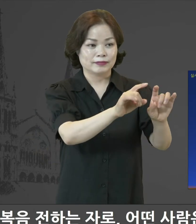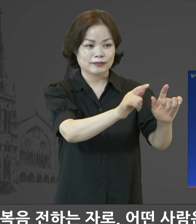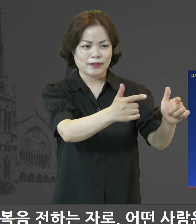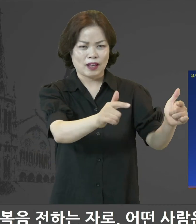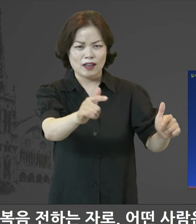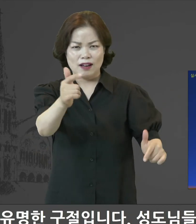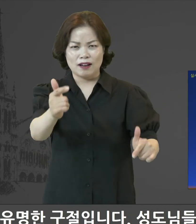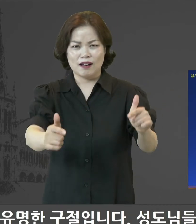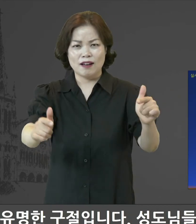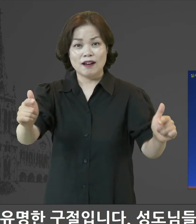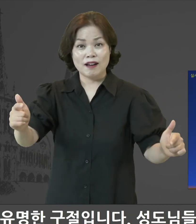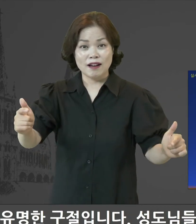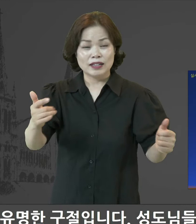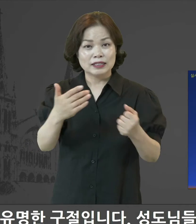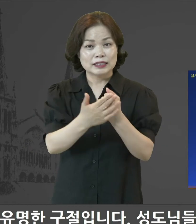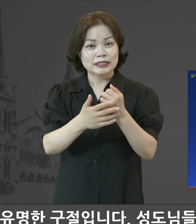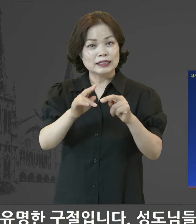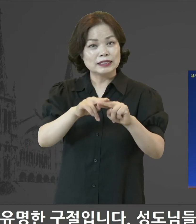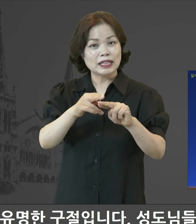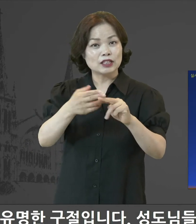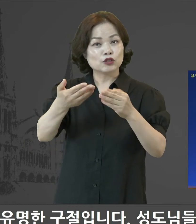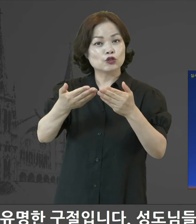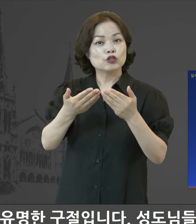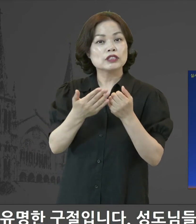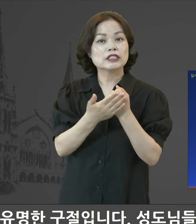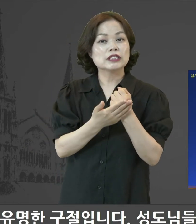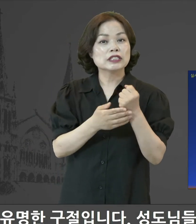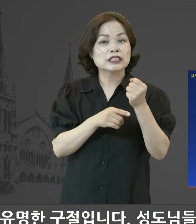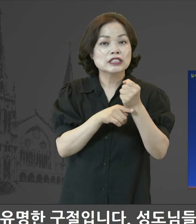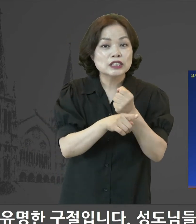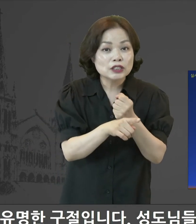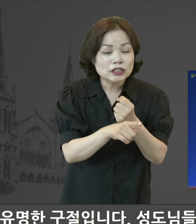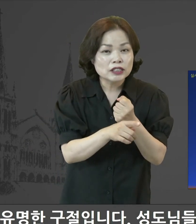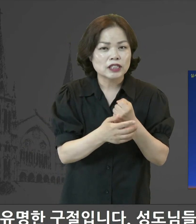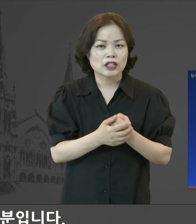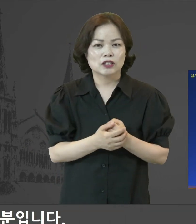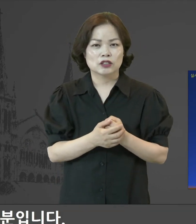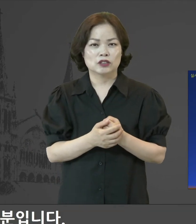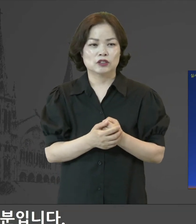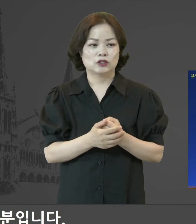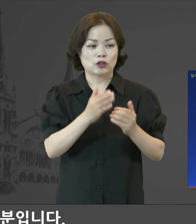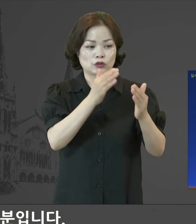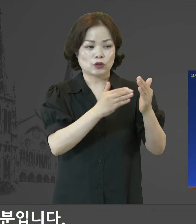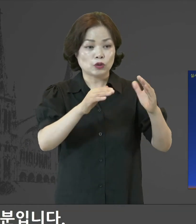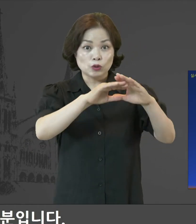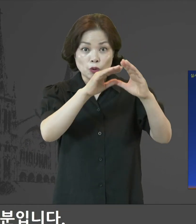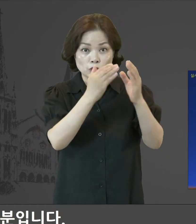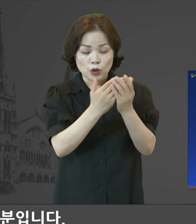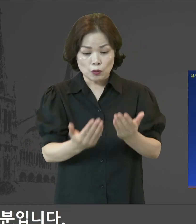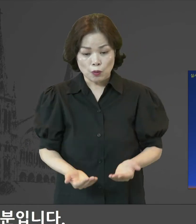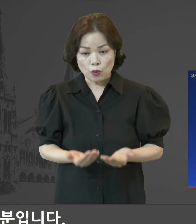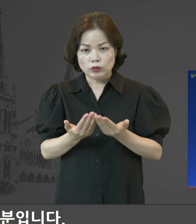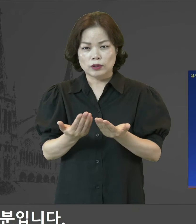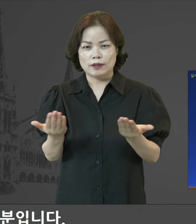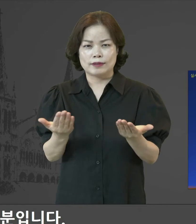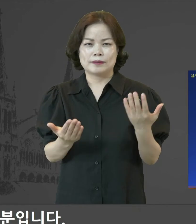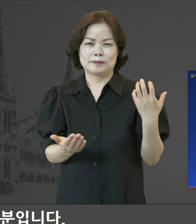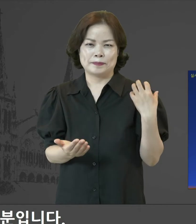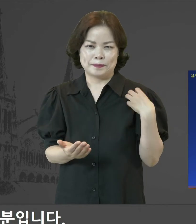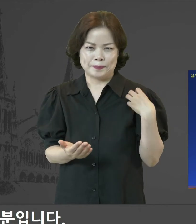다양한 은사를 주신 이유는 12절, 이는 성도를 온전하게 하여 봉사의 일을 하게